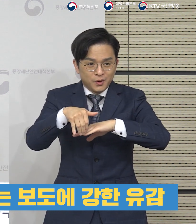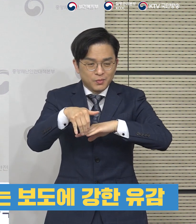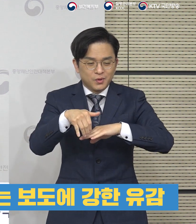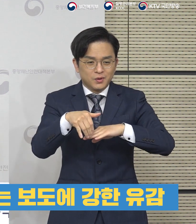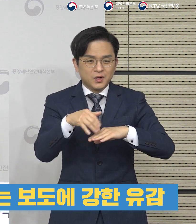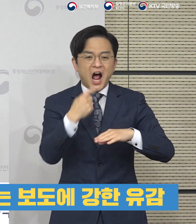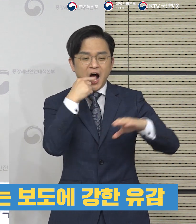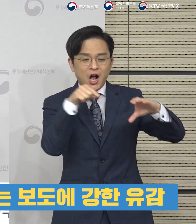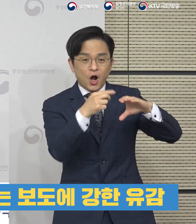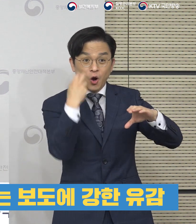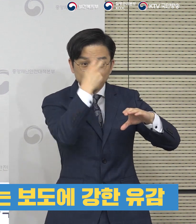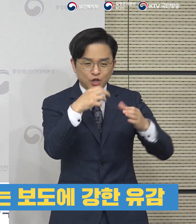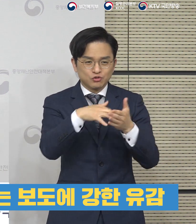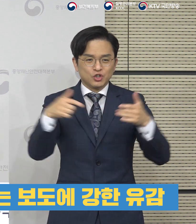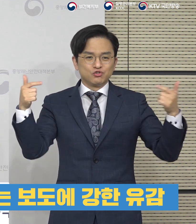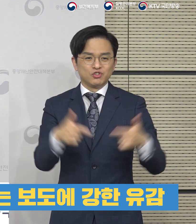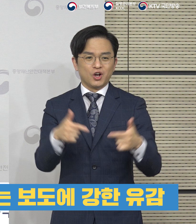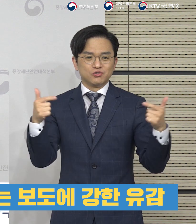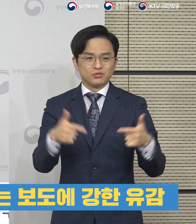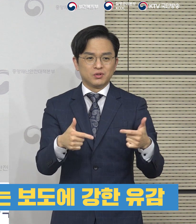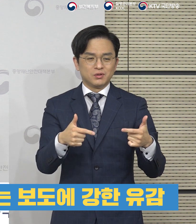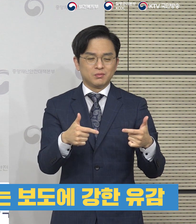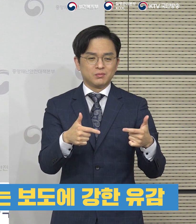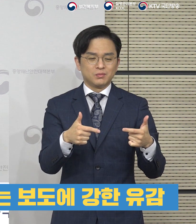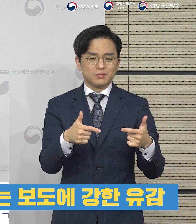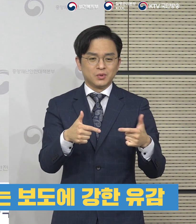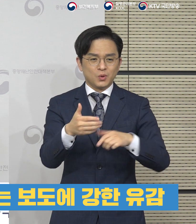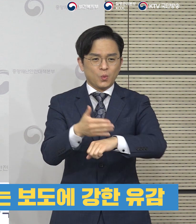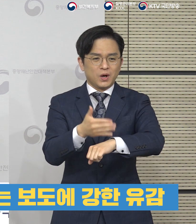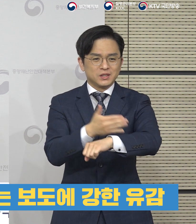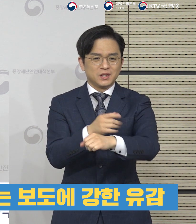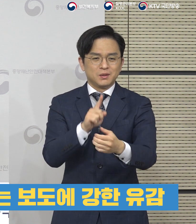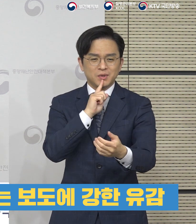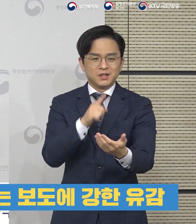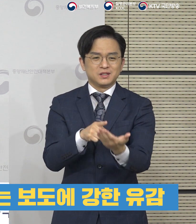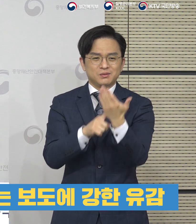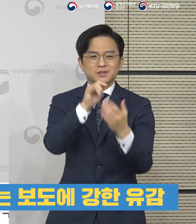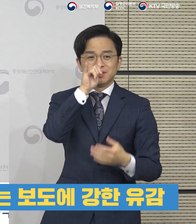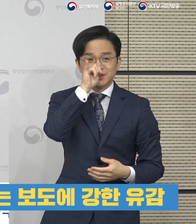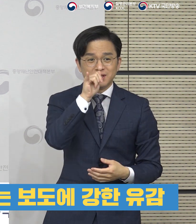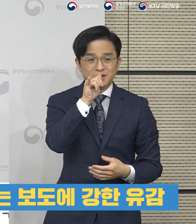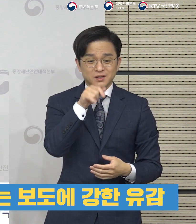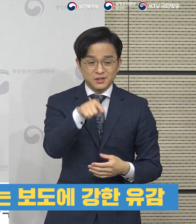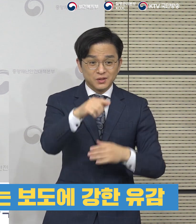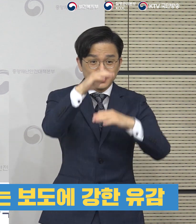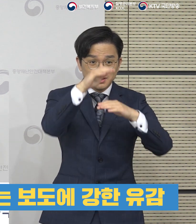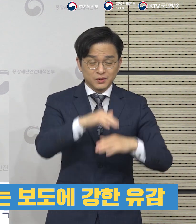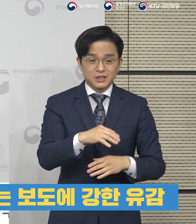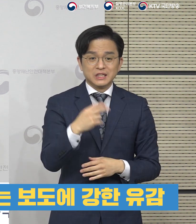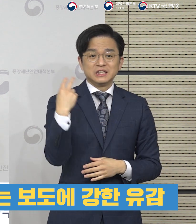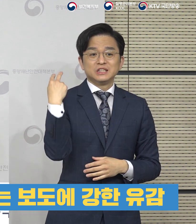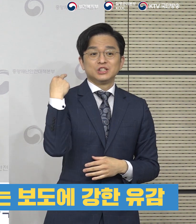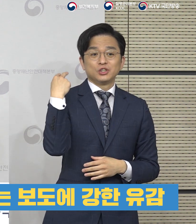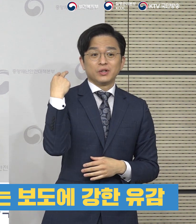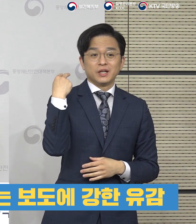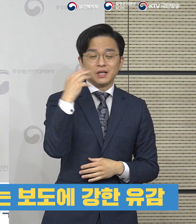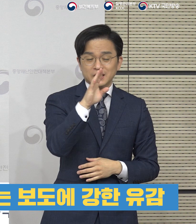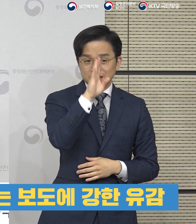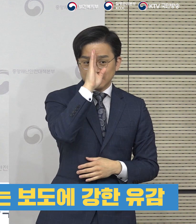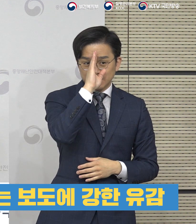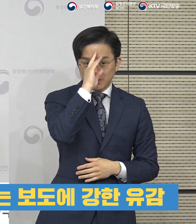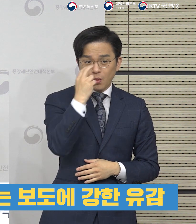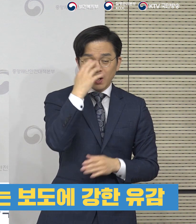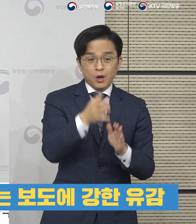줄이려고 검사 건수를 축소한다라는 보도가 있었습니다. 이에 대해서는 이미